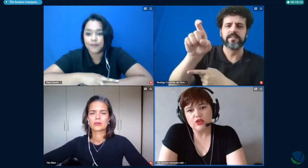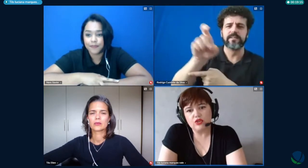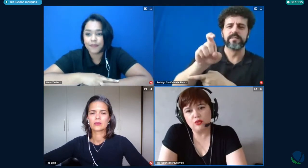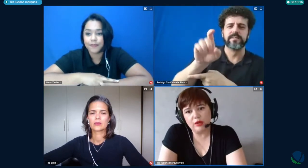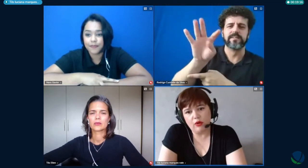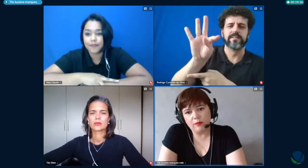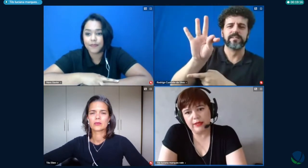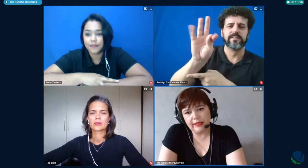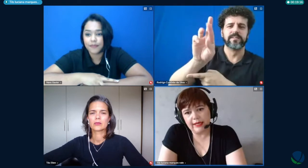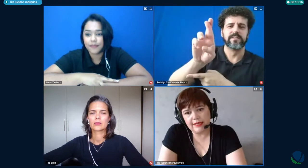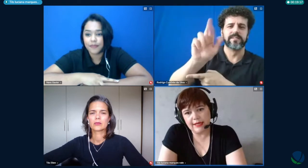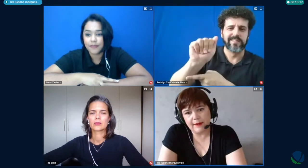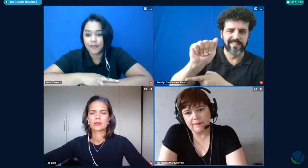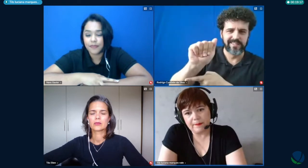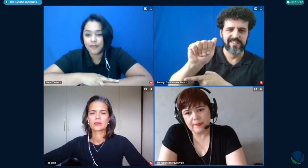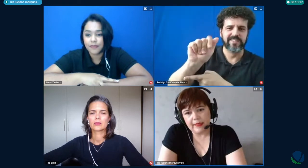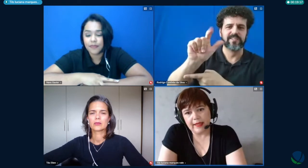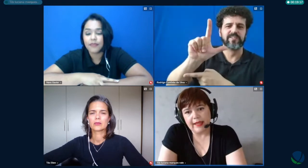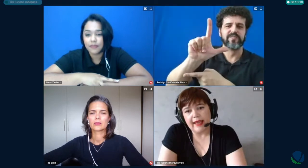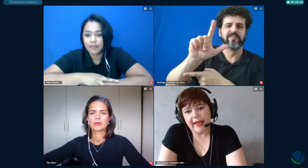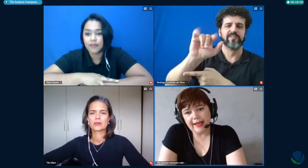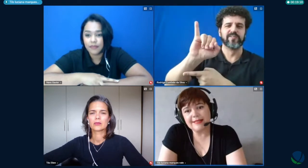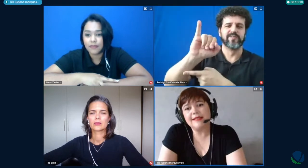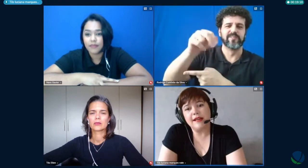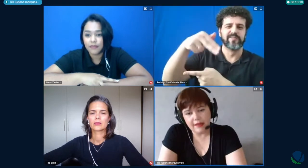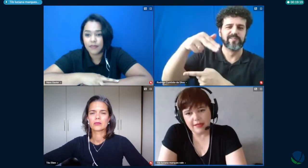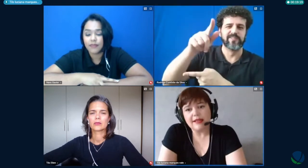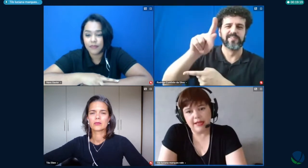bilíngue, subcompetência